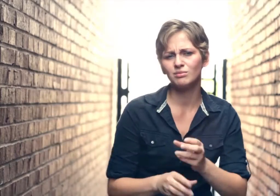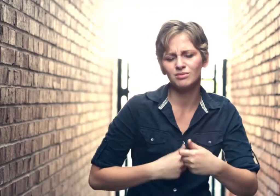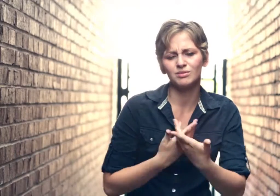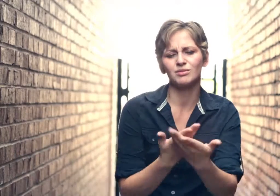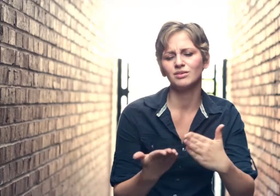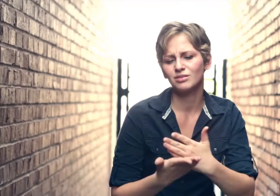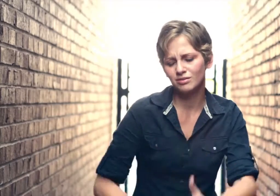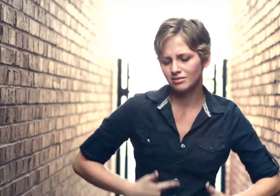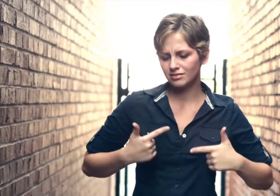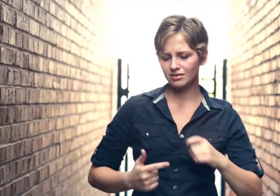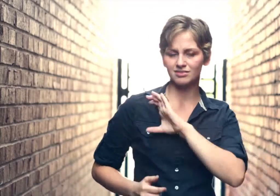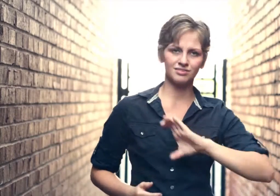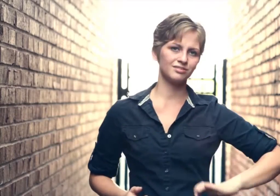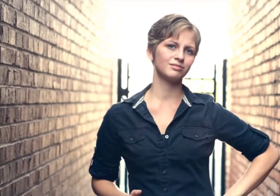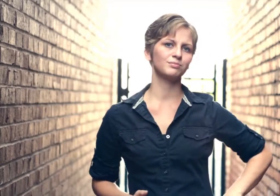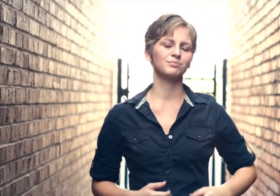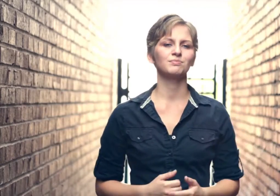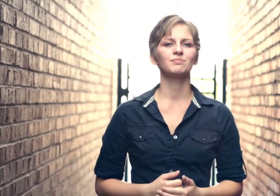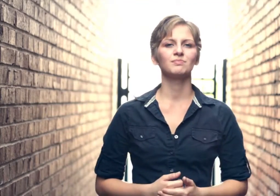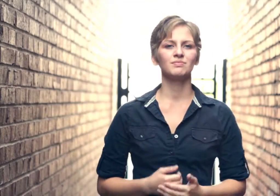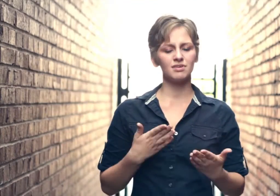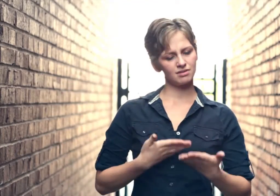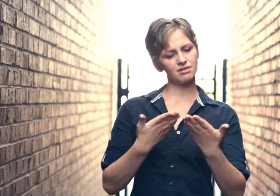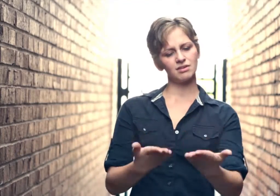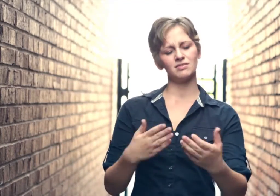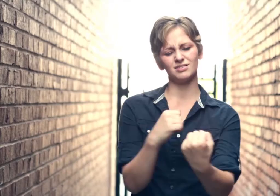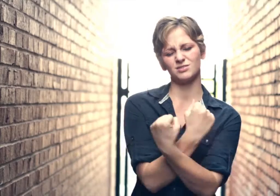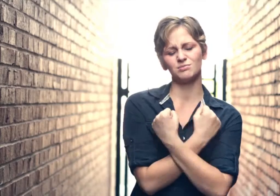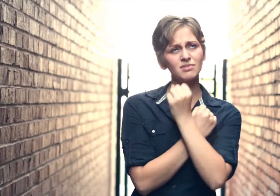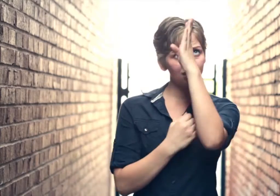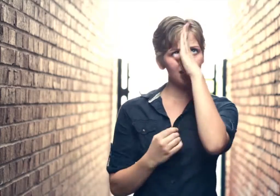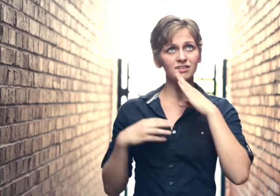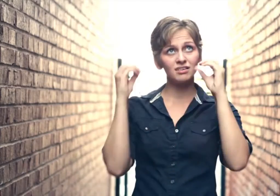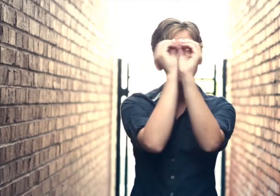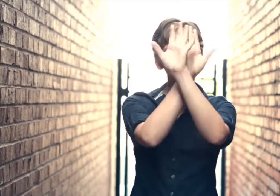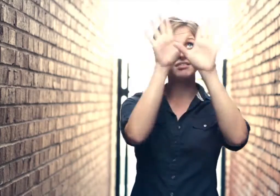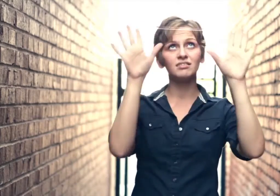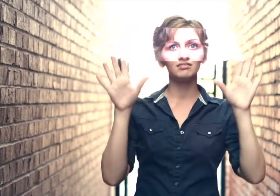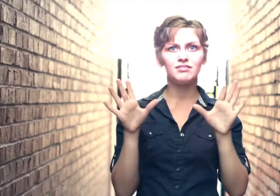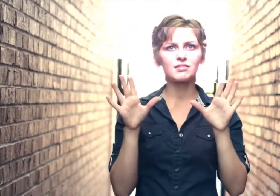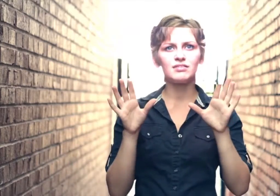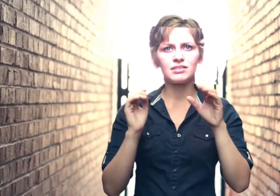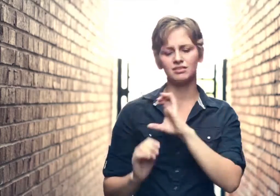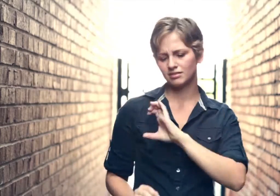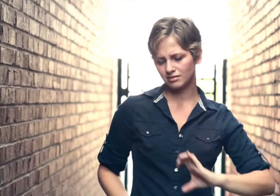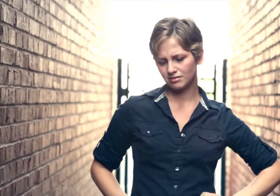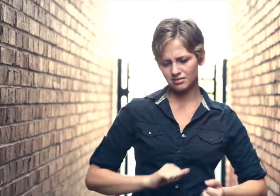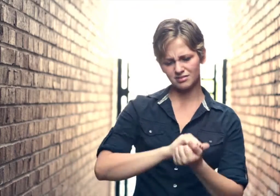expresada a través de la presencia viva de Cristo. Es una invitación para abrazar la visión grande de Dios que